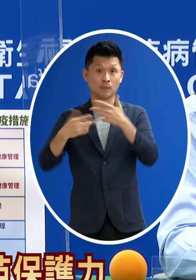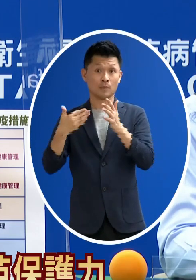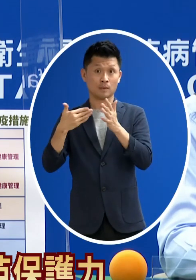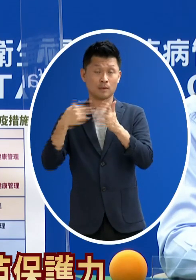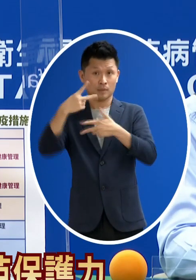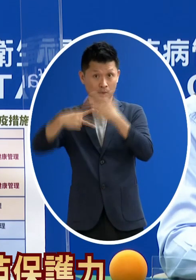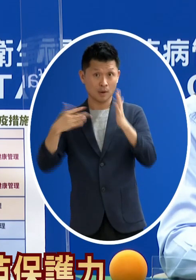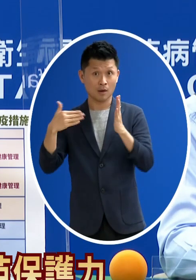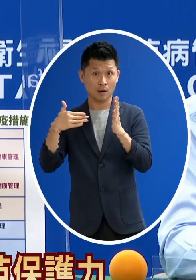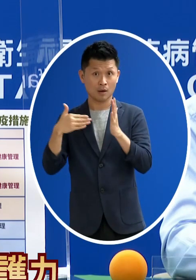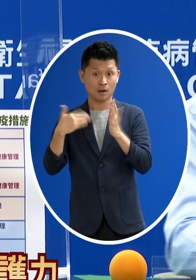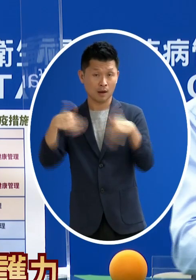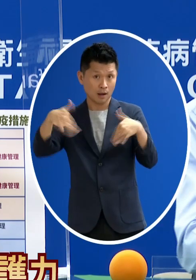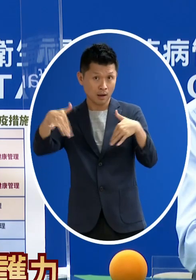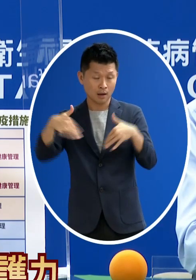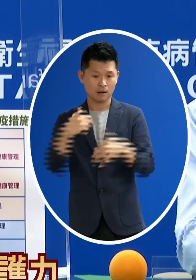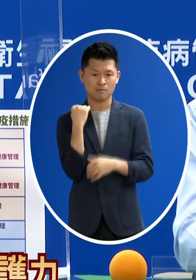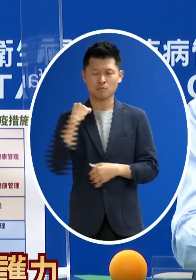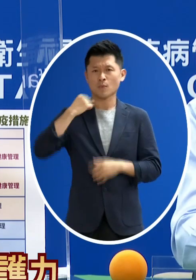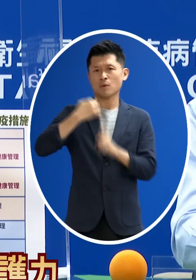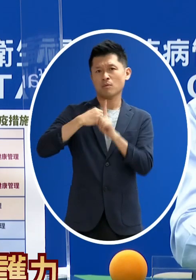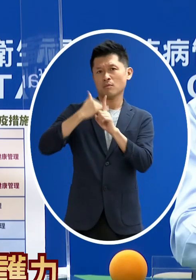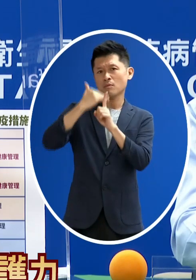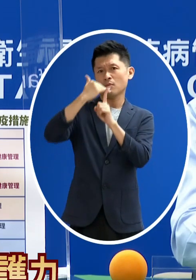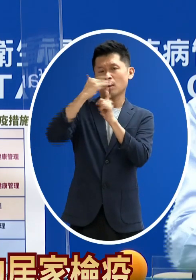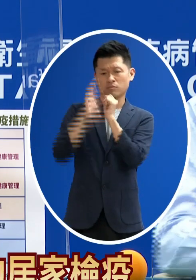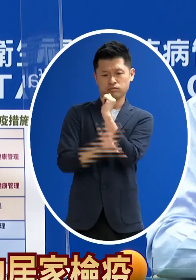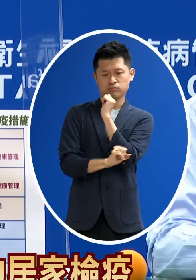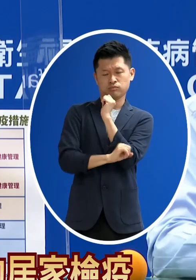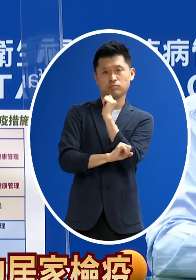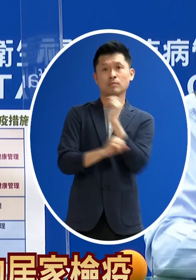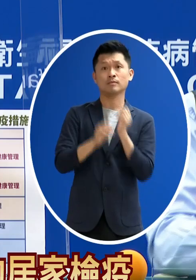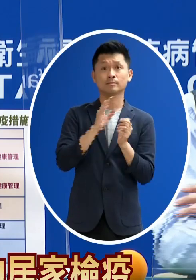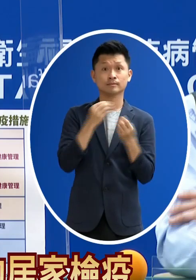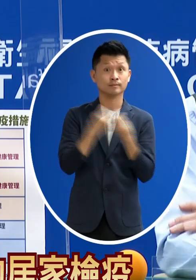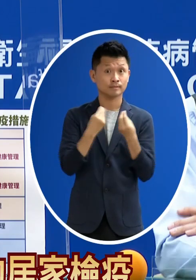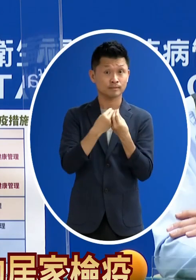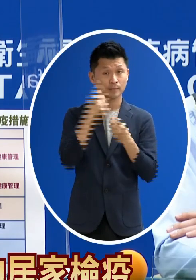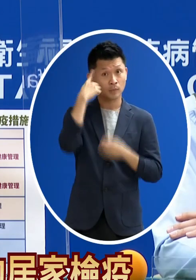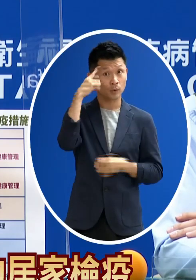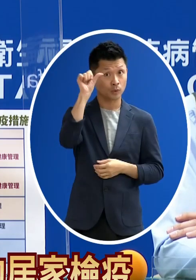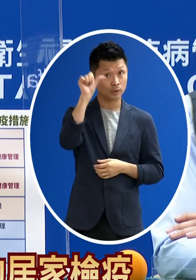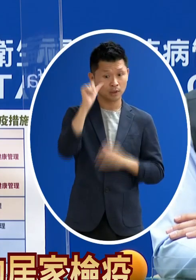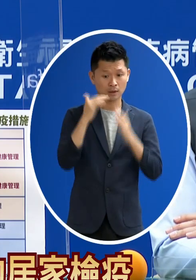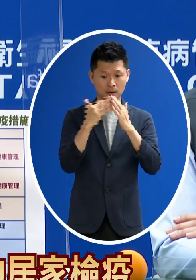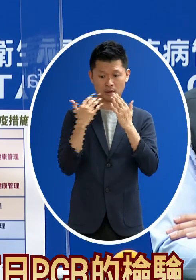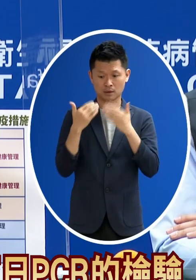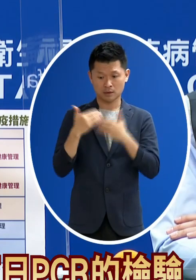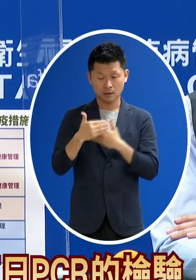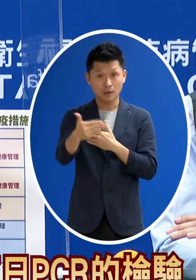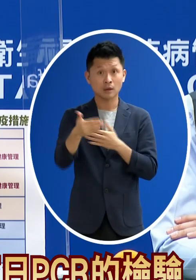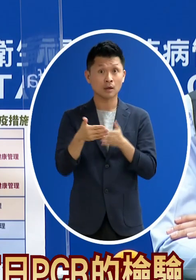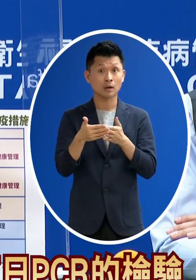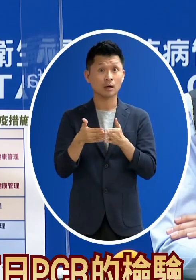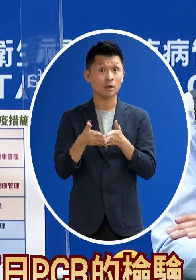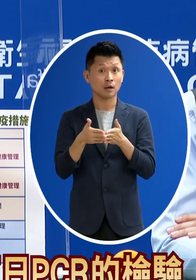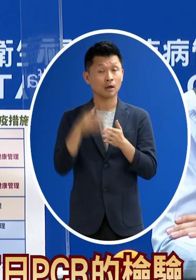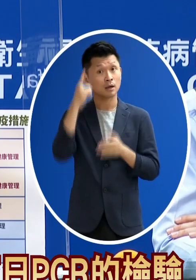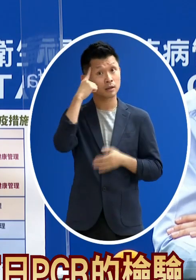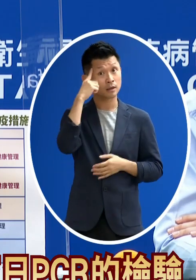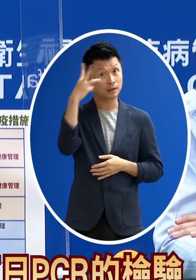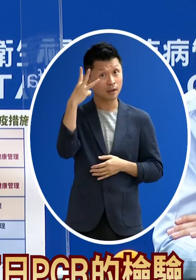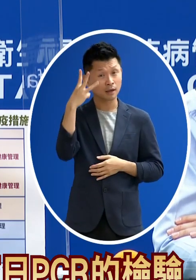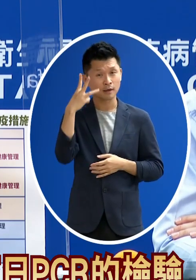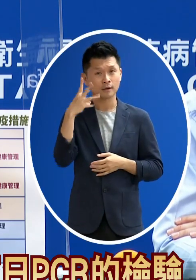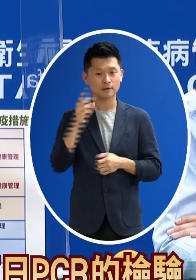整的疫苗保护力，有一个初步的保护力，那我们要变成是5天的居家检疫版，这是3天，要改